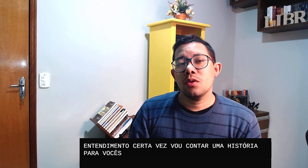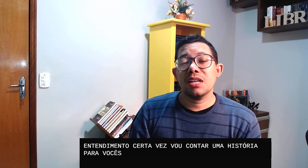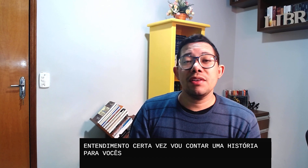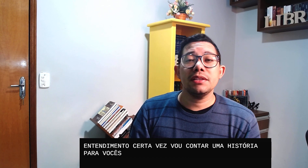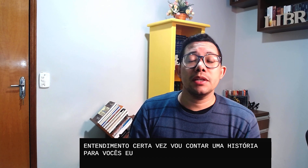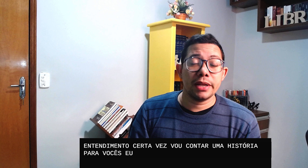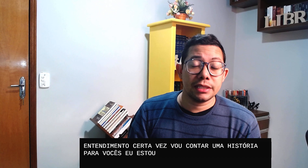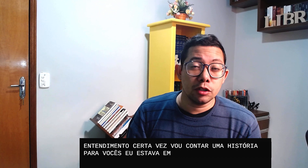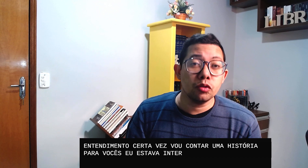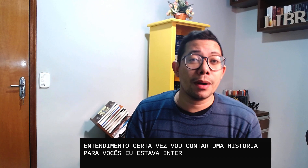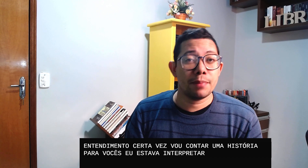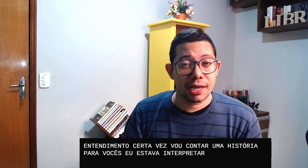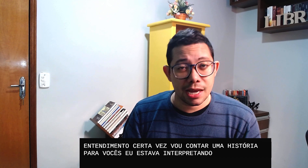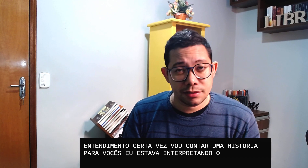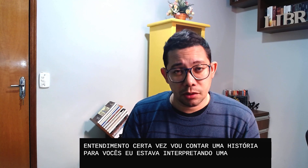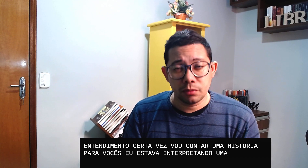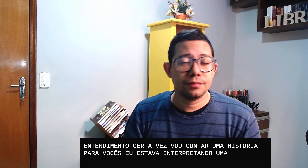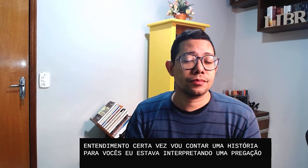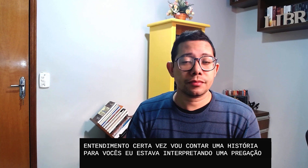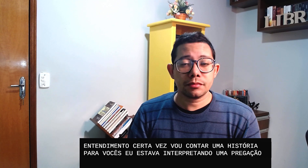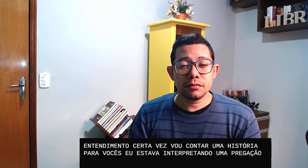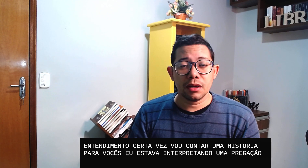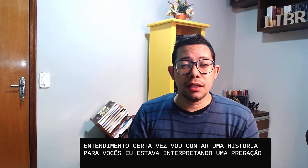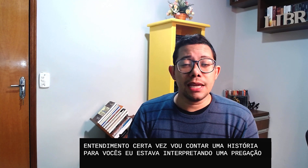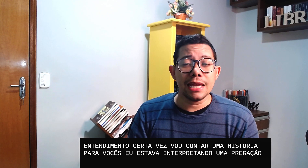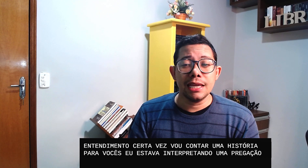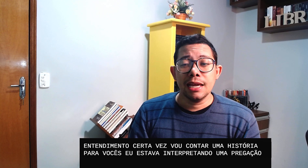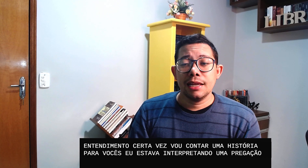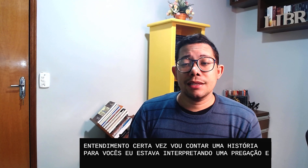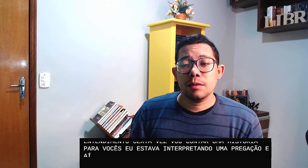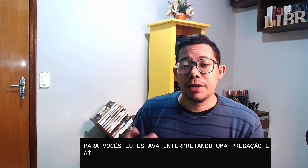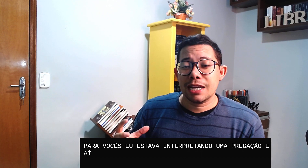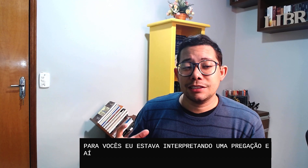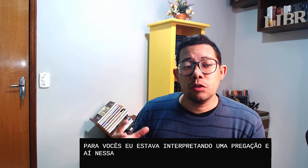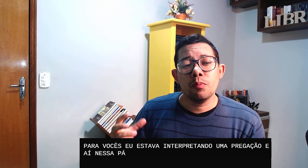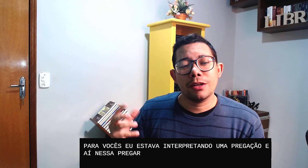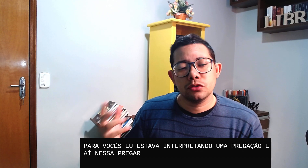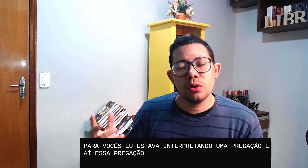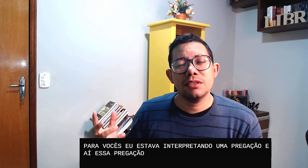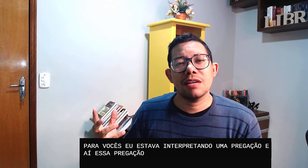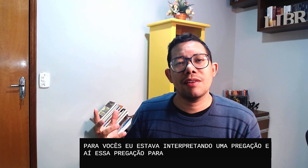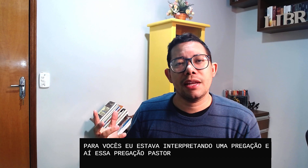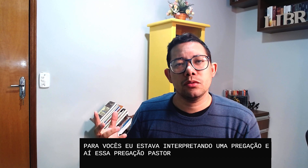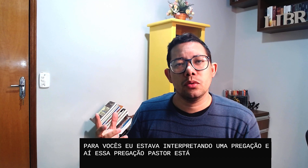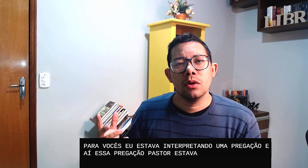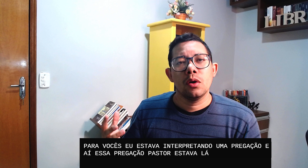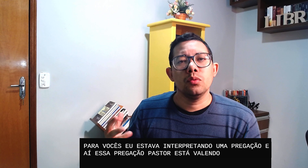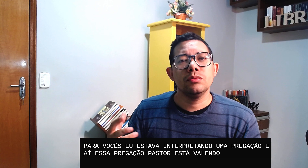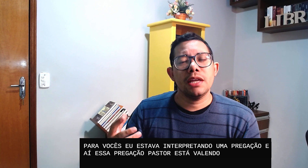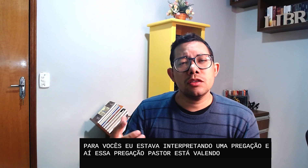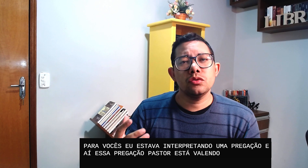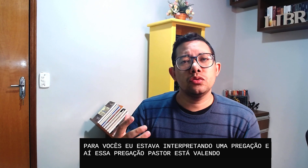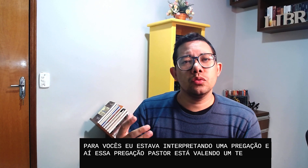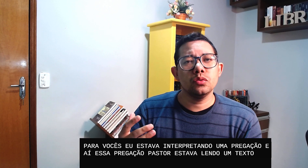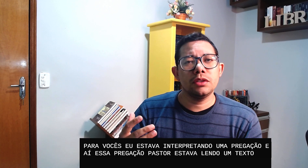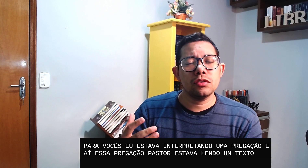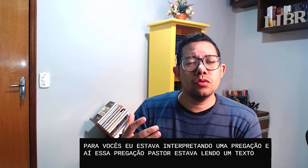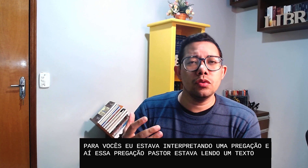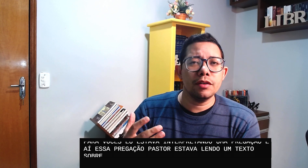estava interpretando uma pregação, e aí, nessa pregação, o pastor estava lendo um texto, o texto do livro